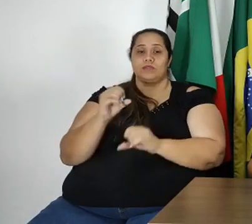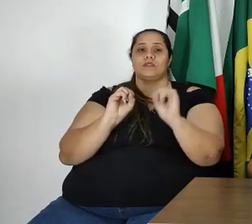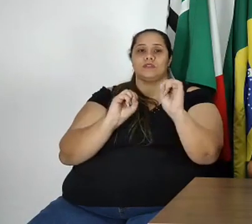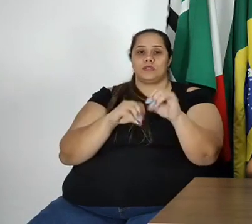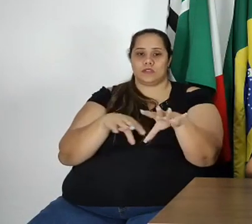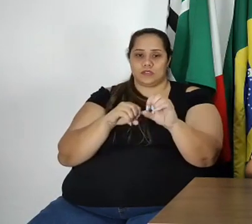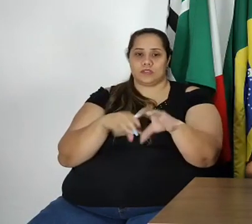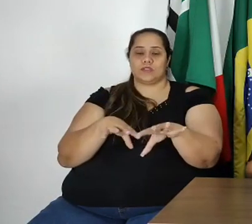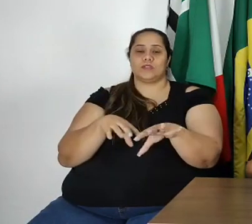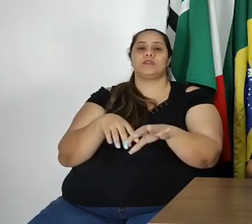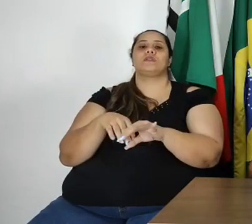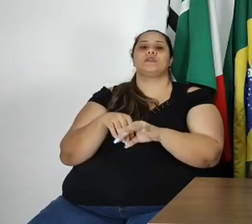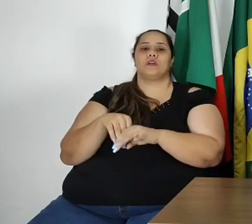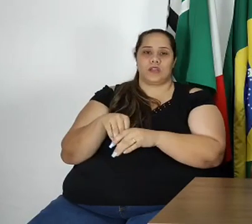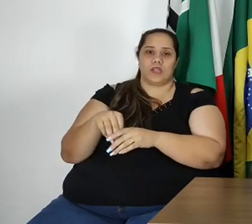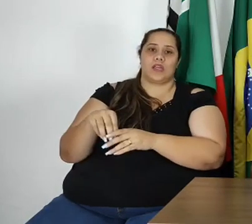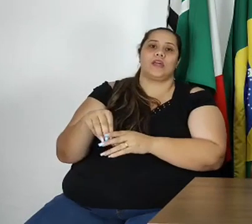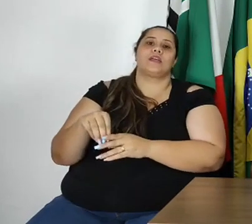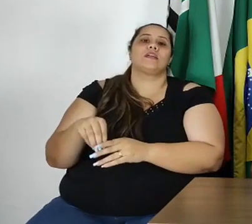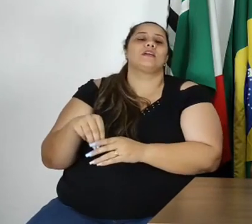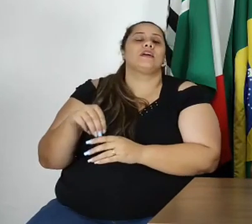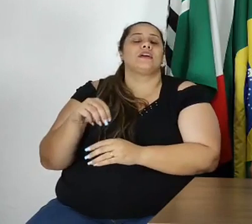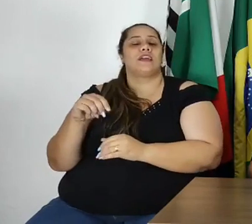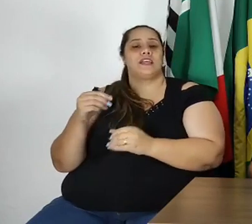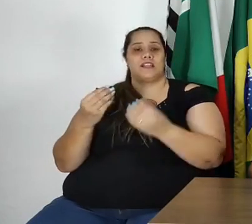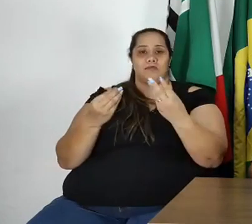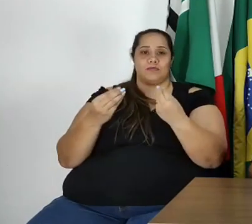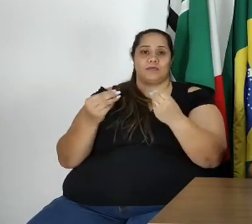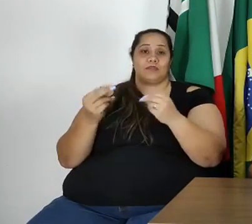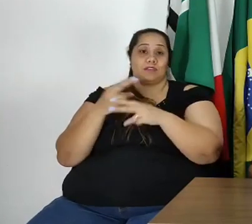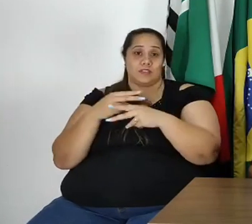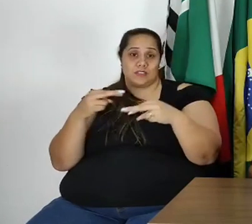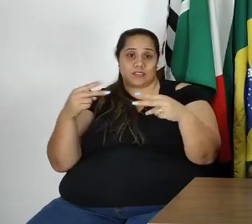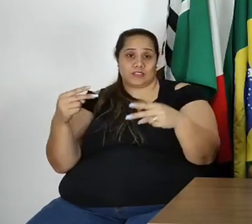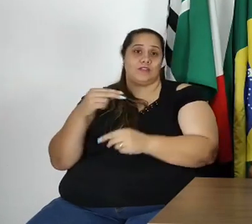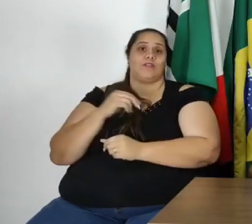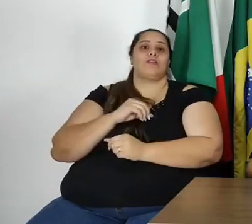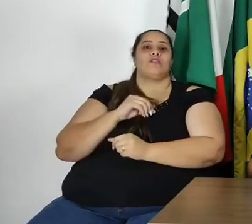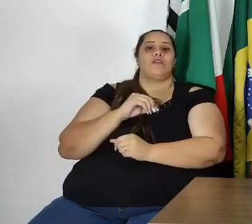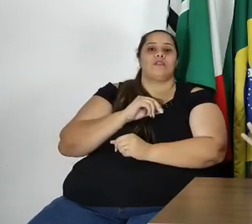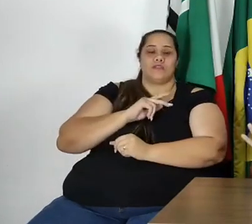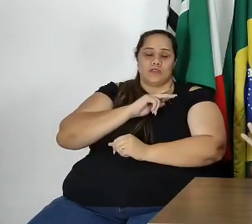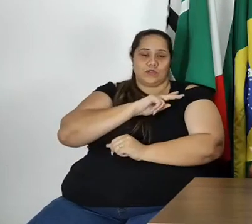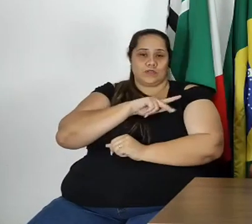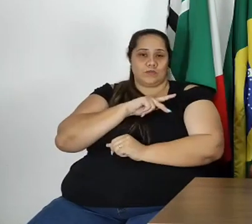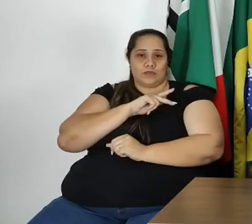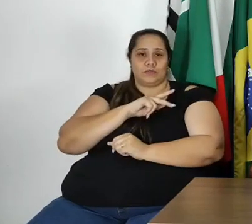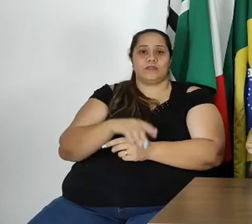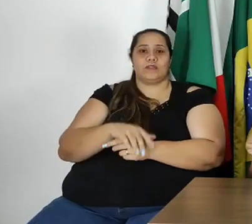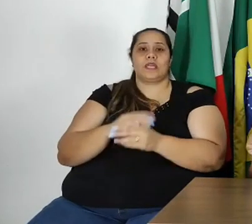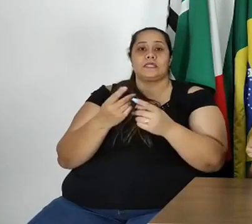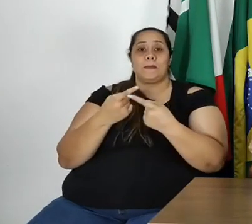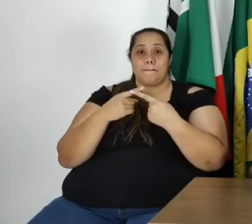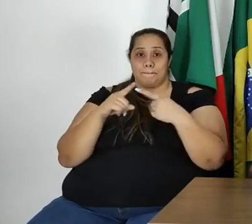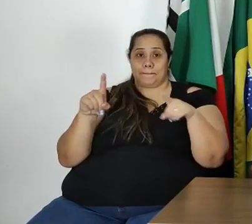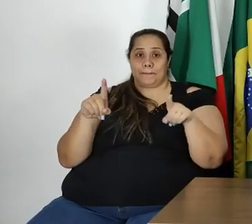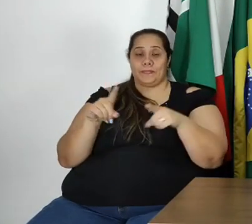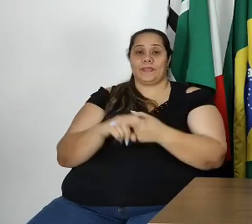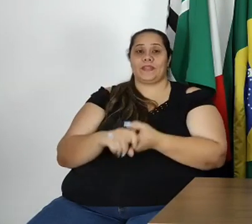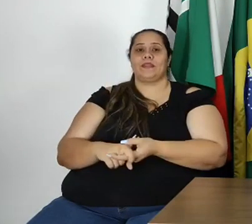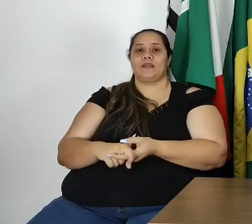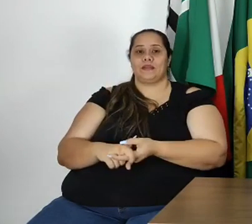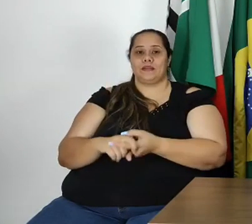sim disciplinas como matemática, como português, ensinam, mas eles